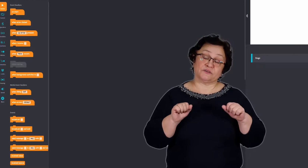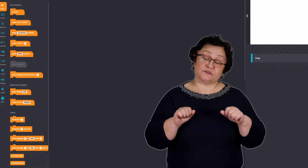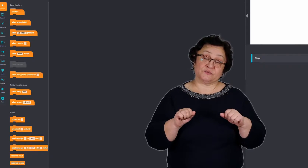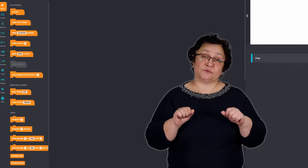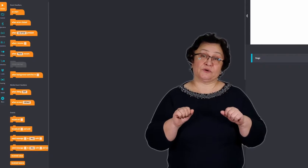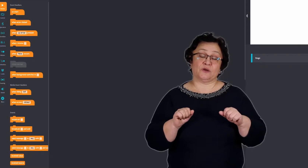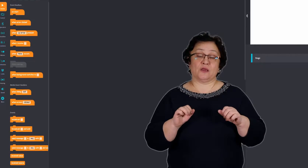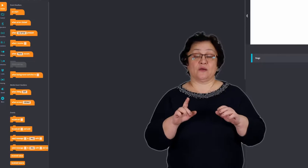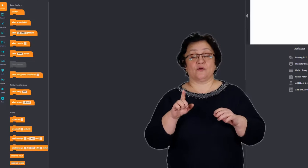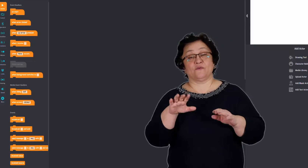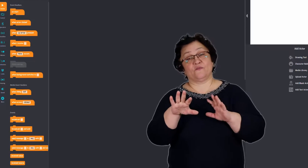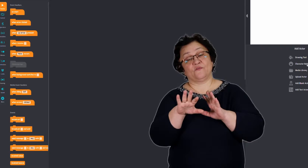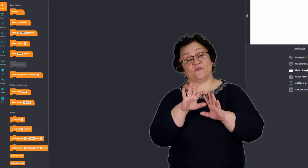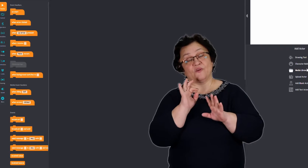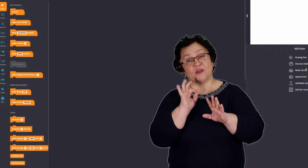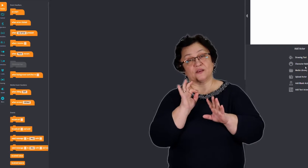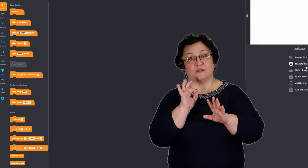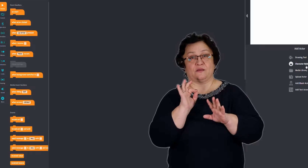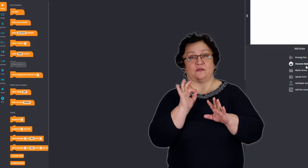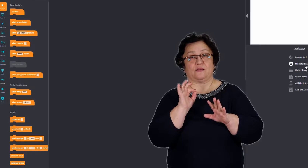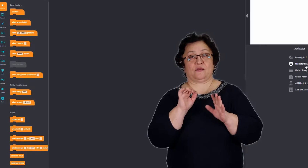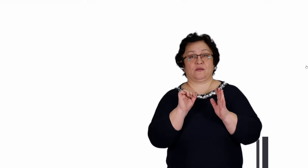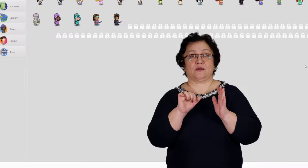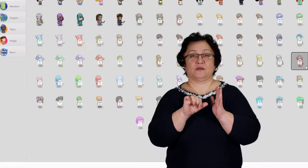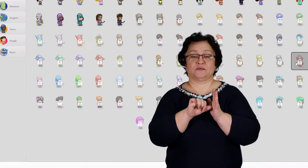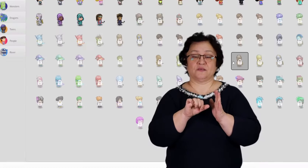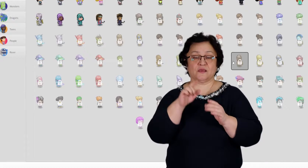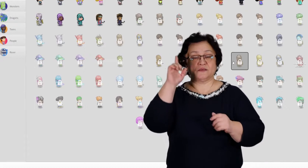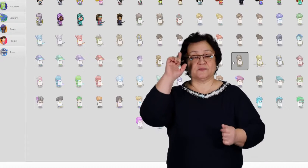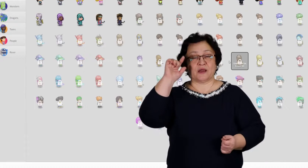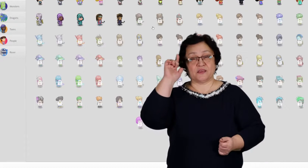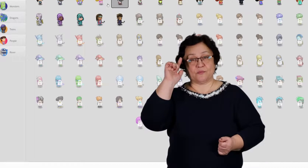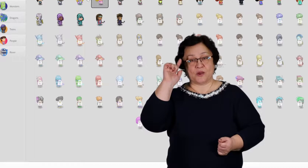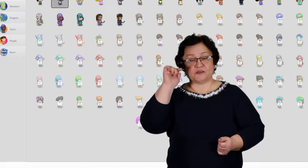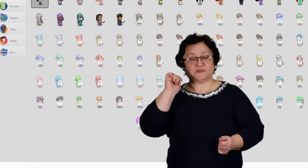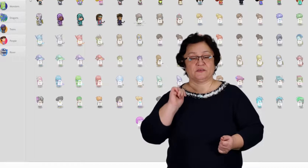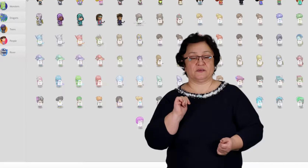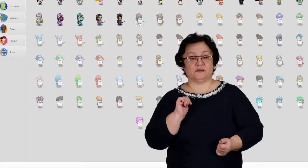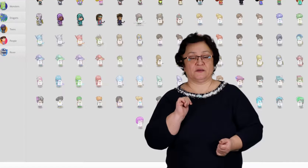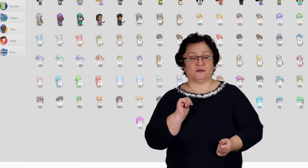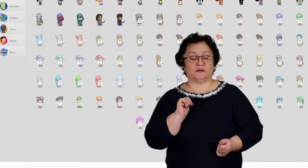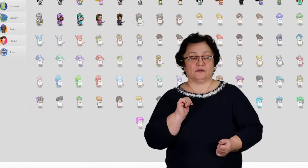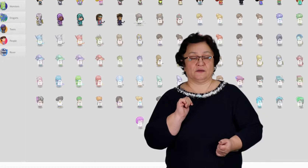таки виберу персонажа з анімацією.